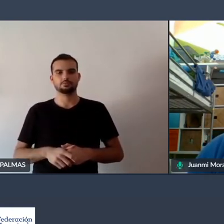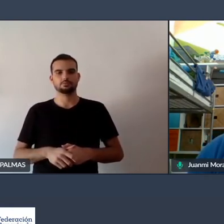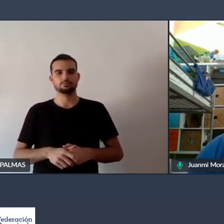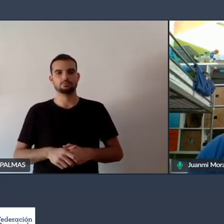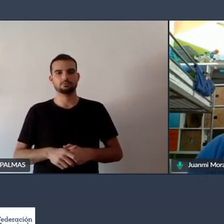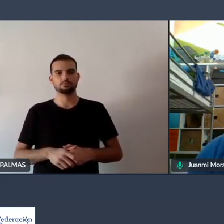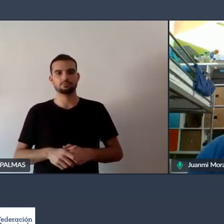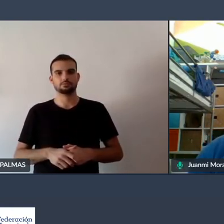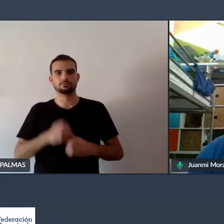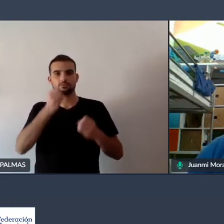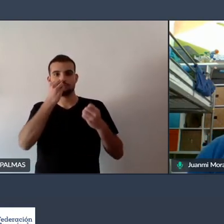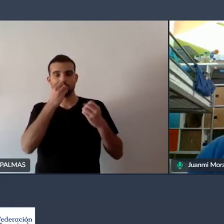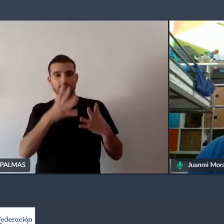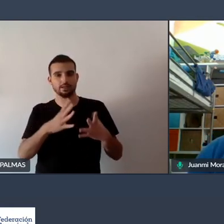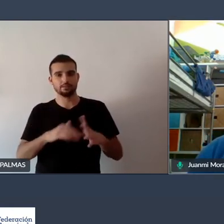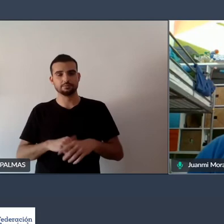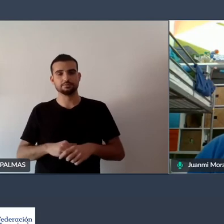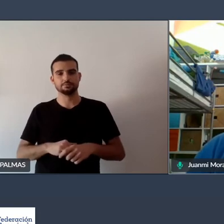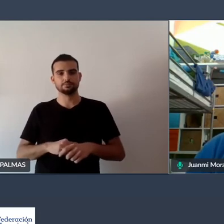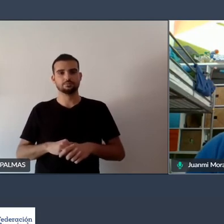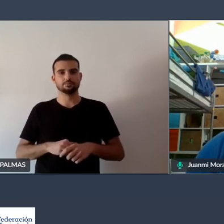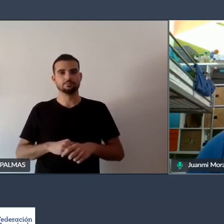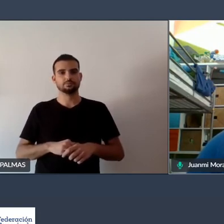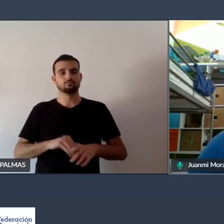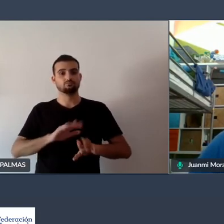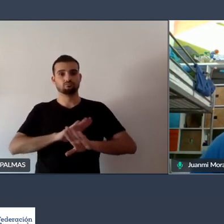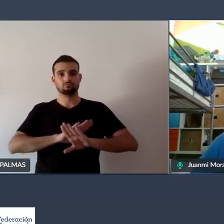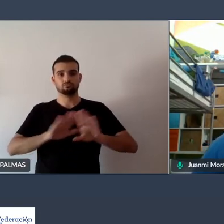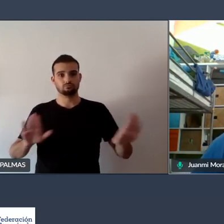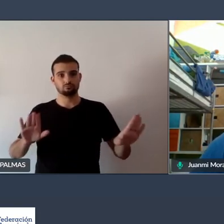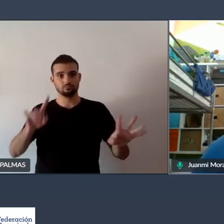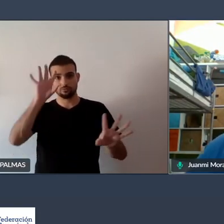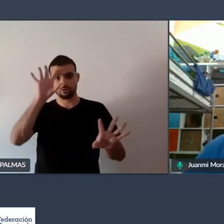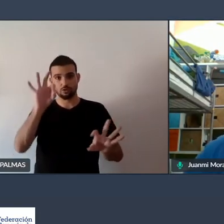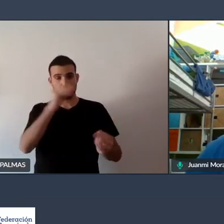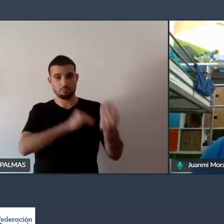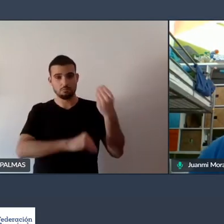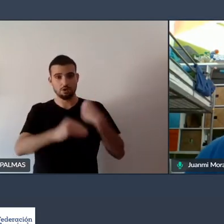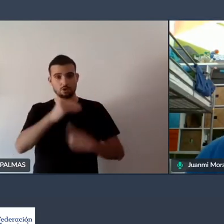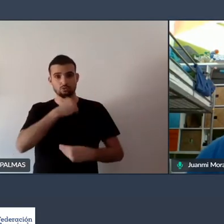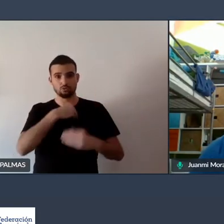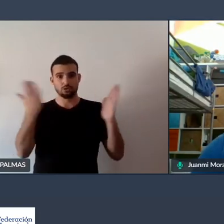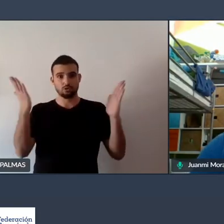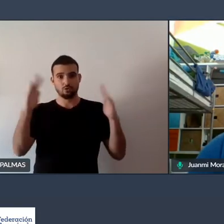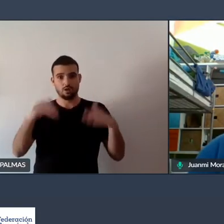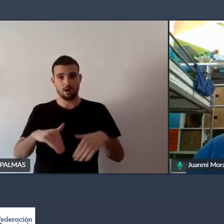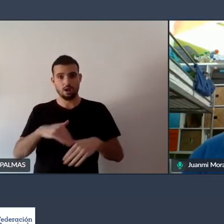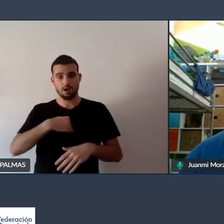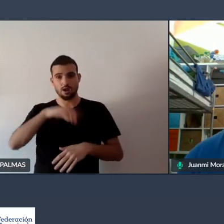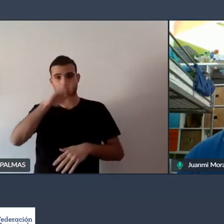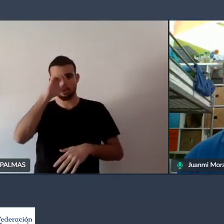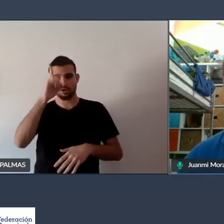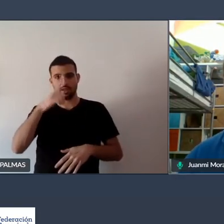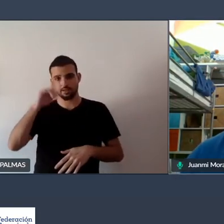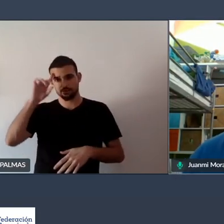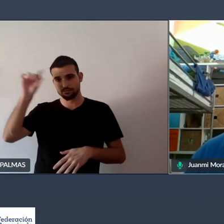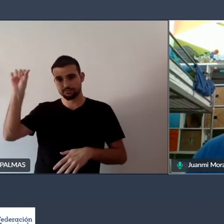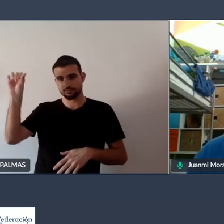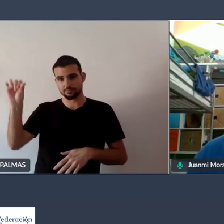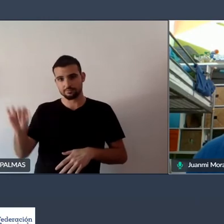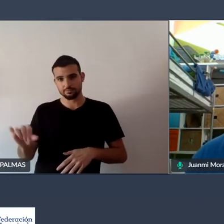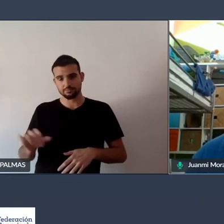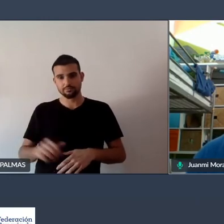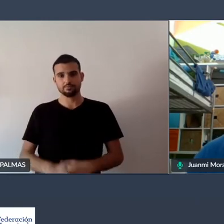Muy bien, Óscar. En principio, no creo que haya ninguna otra pregunta más. No sé, a ver, déjame que me mire por aquí.